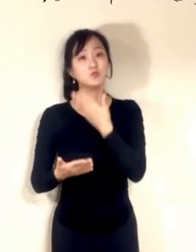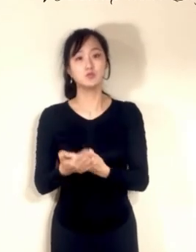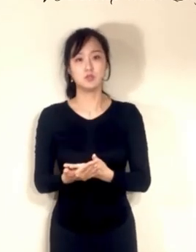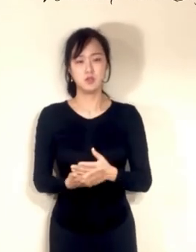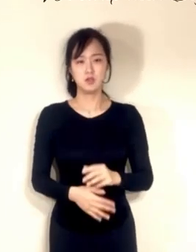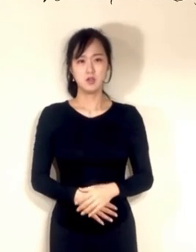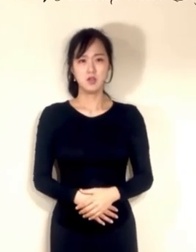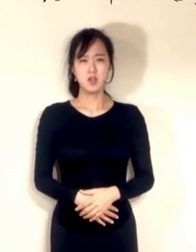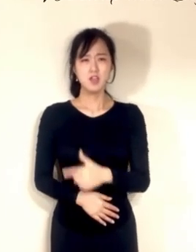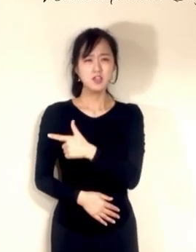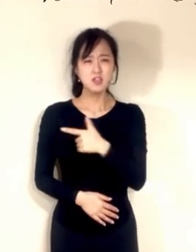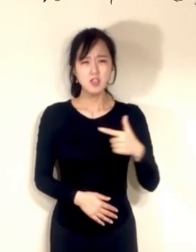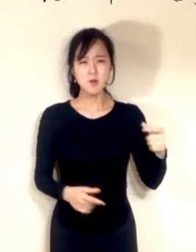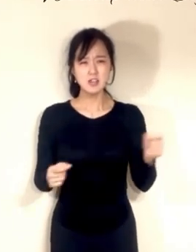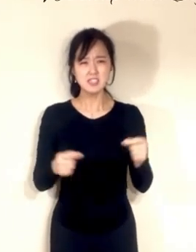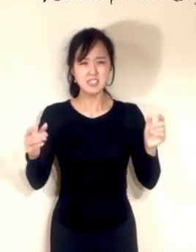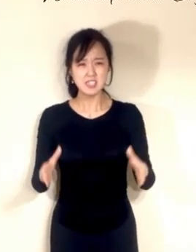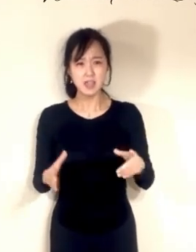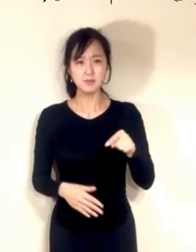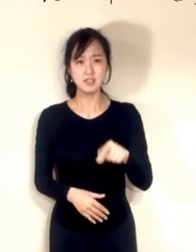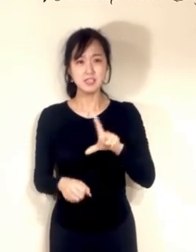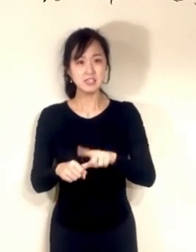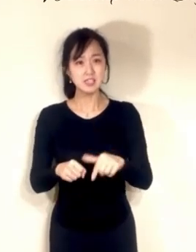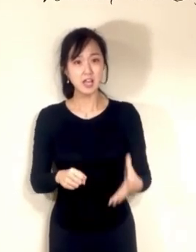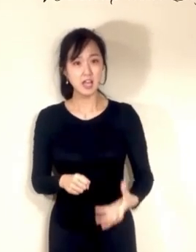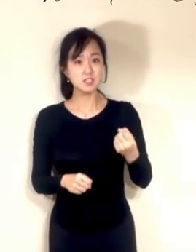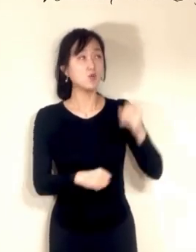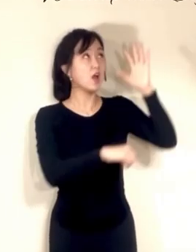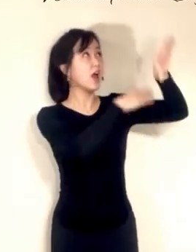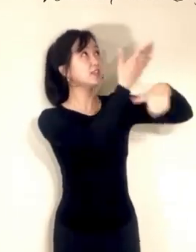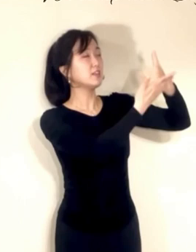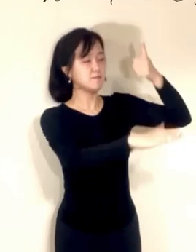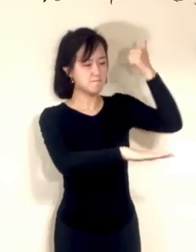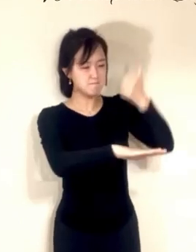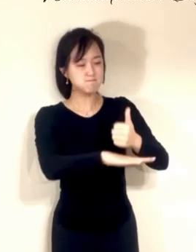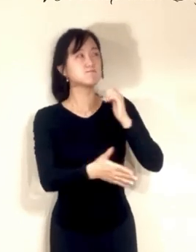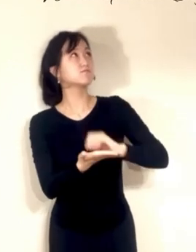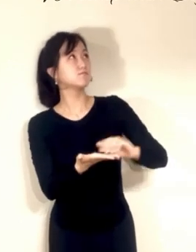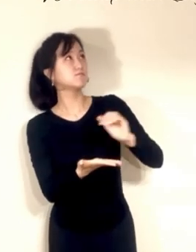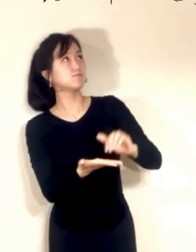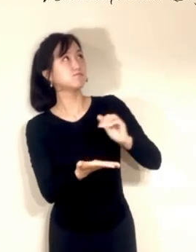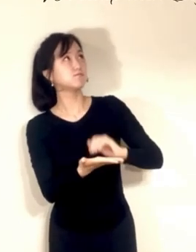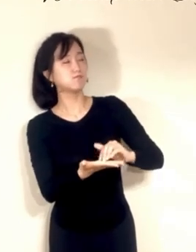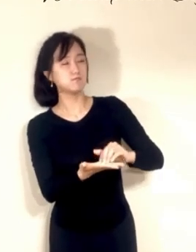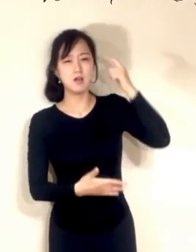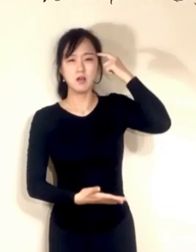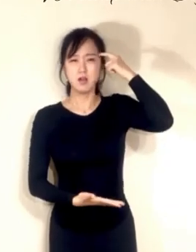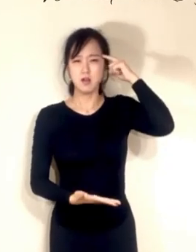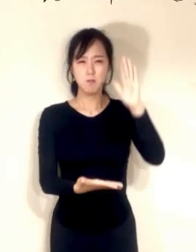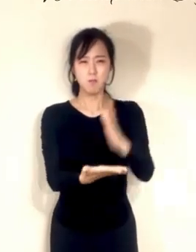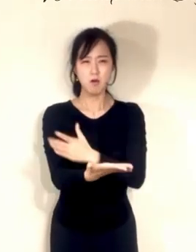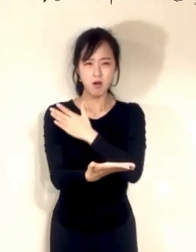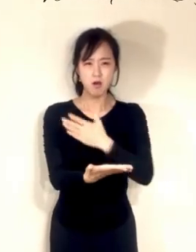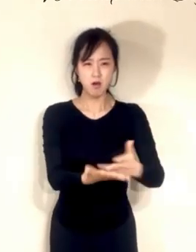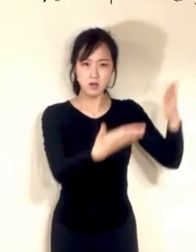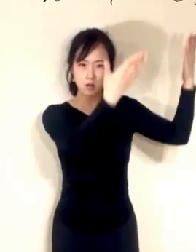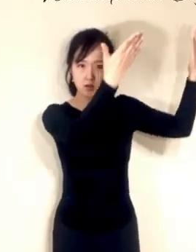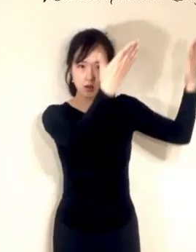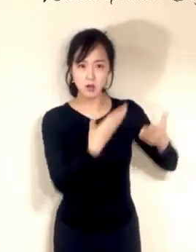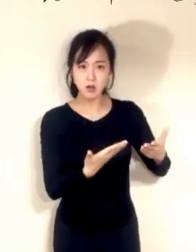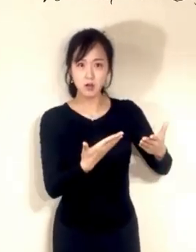너무나 짧은 이 시간을 가지고 하나님은 우리를 평가하시고 셈을 하실 텐데 지금